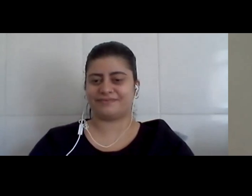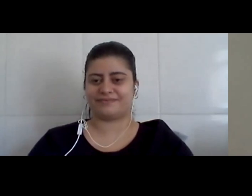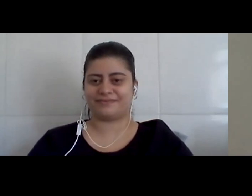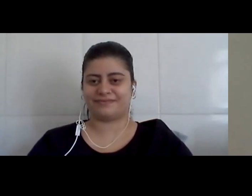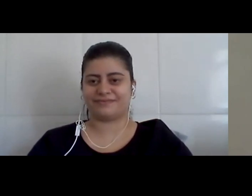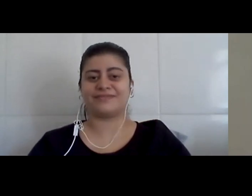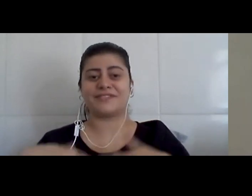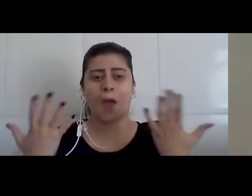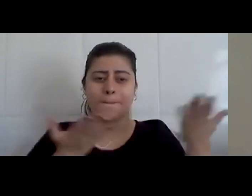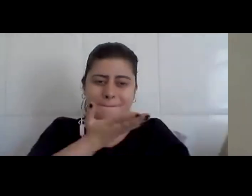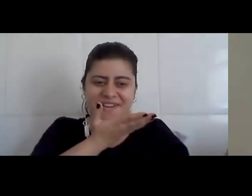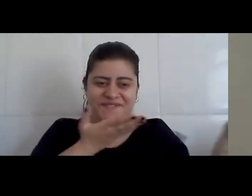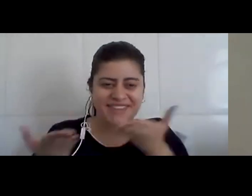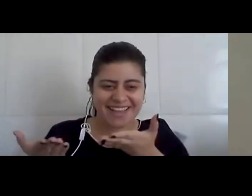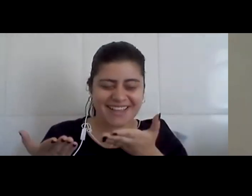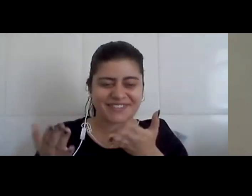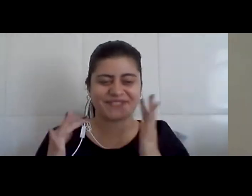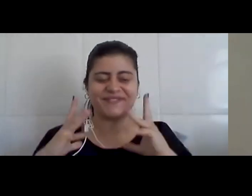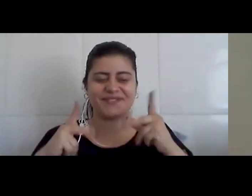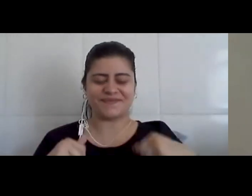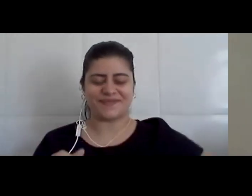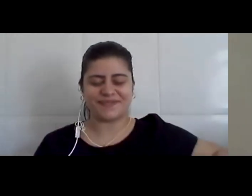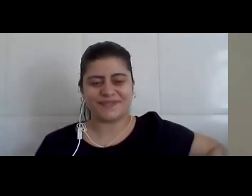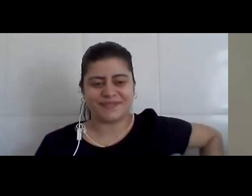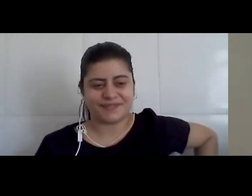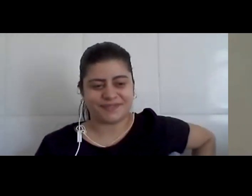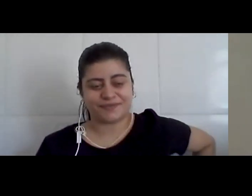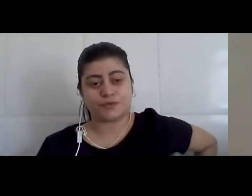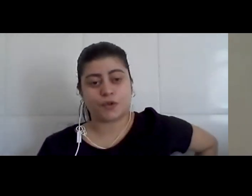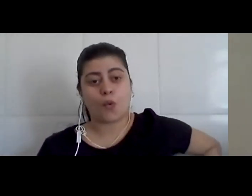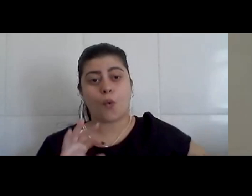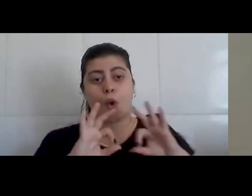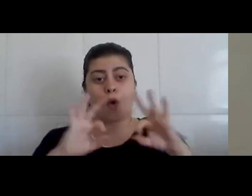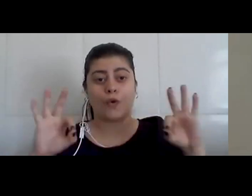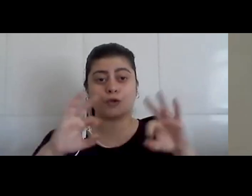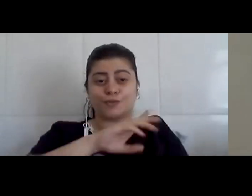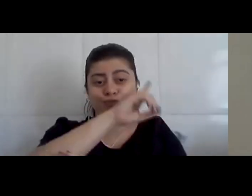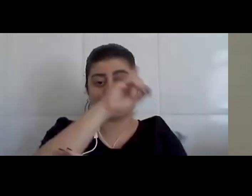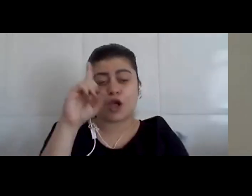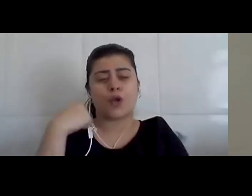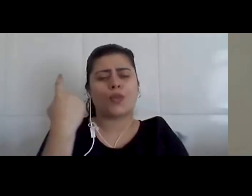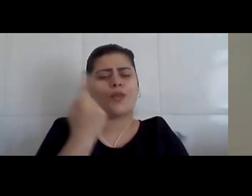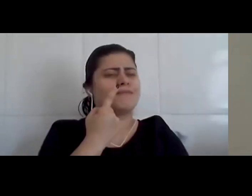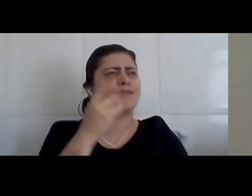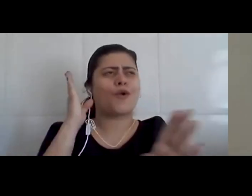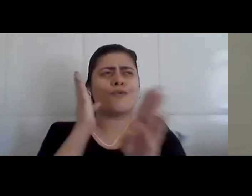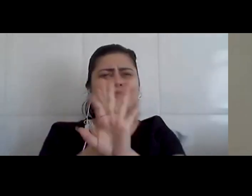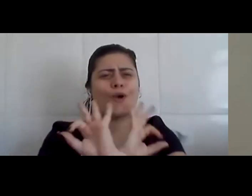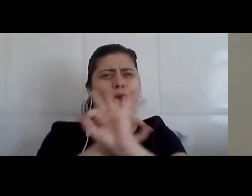Então, muito bem-vindos, bem-vindas, um ótimo dia, que a gente tenha um bom trabalho nesse segundo